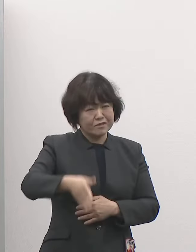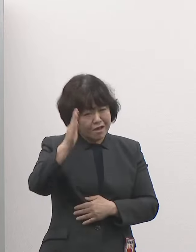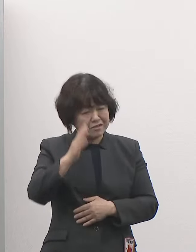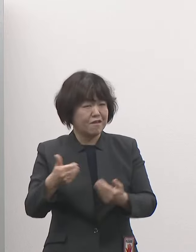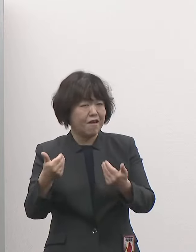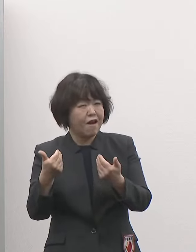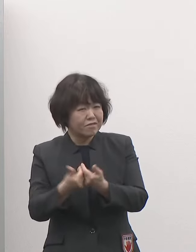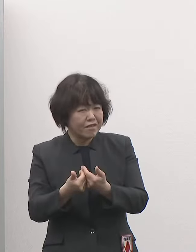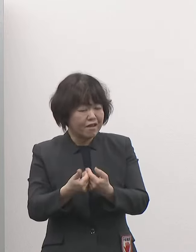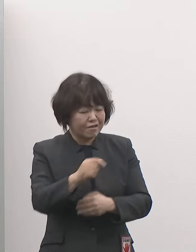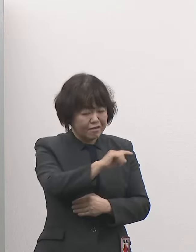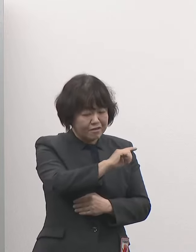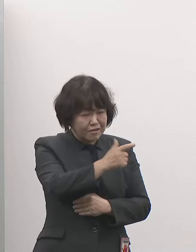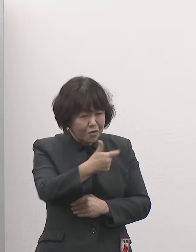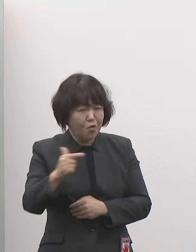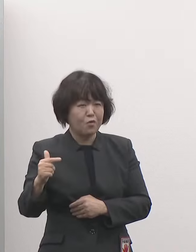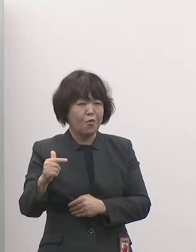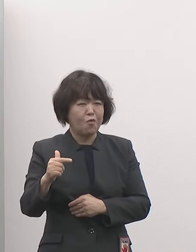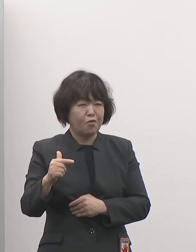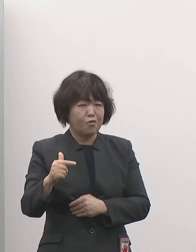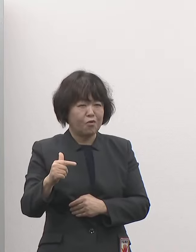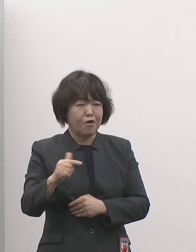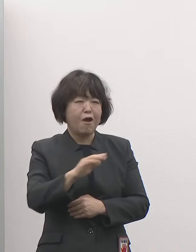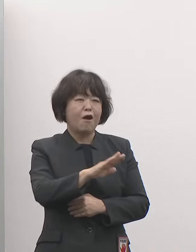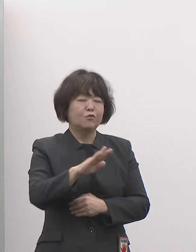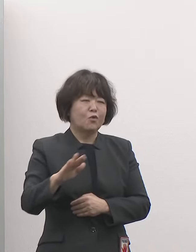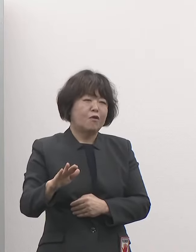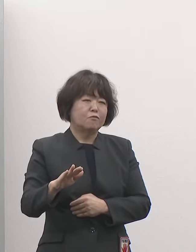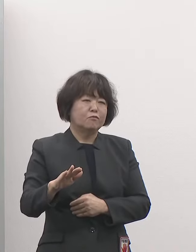め、さまざま課題、論点、まあ、こういうものがですね、